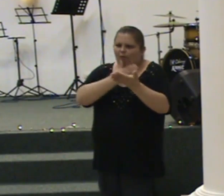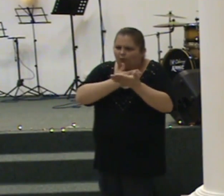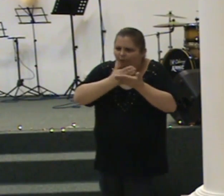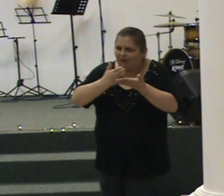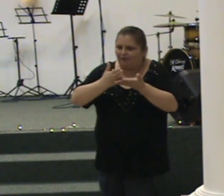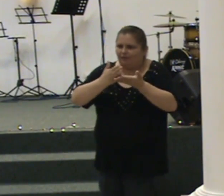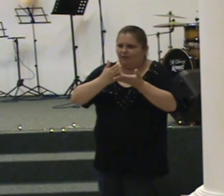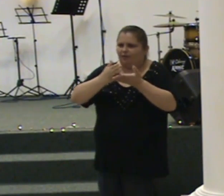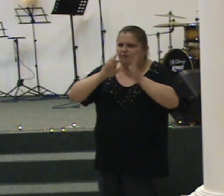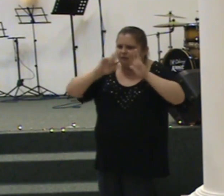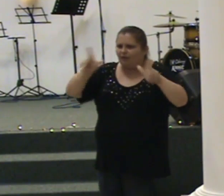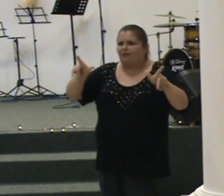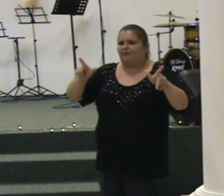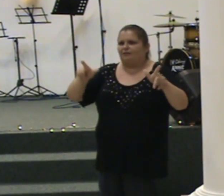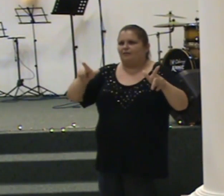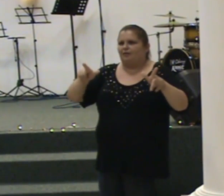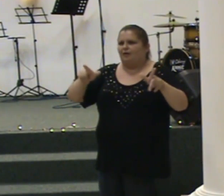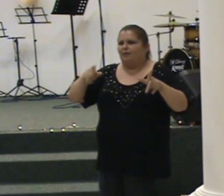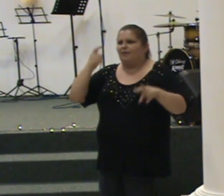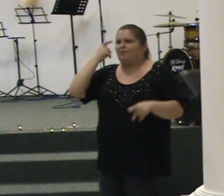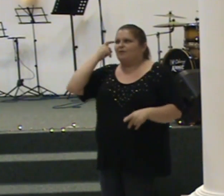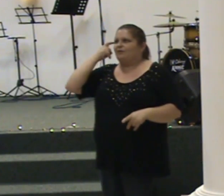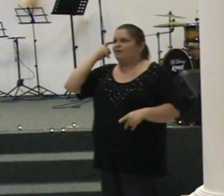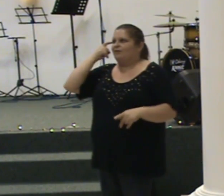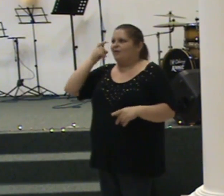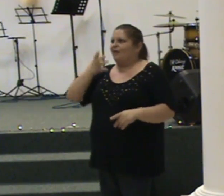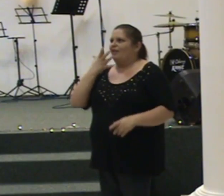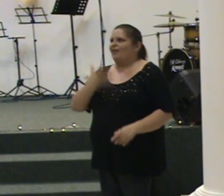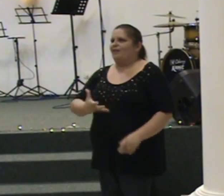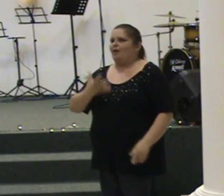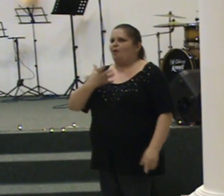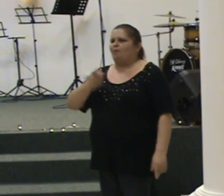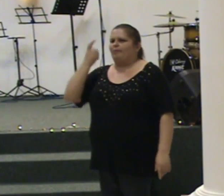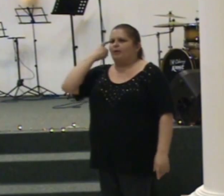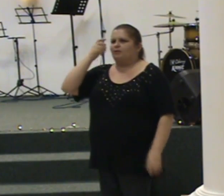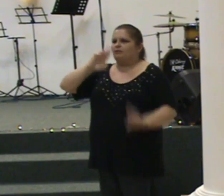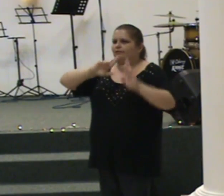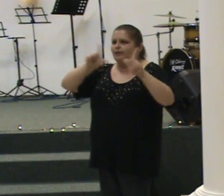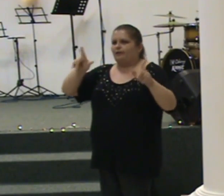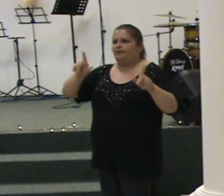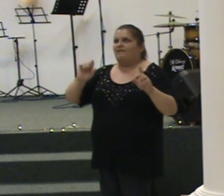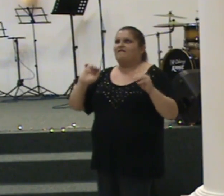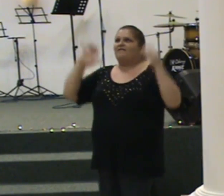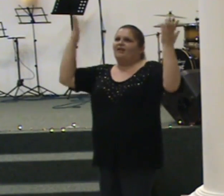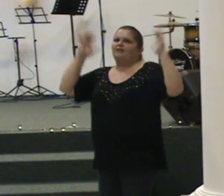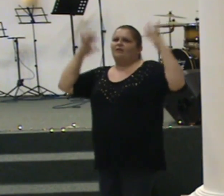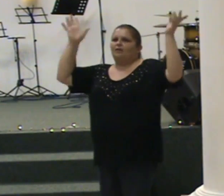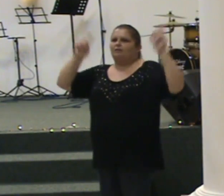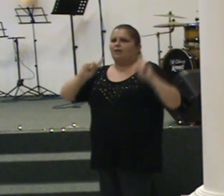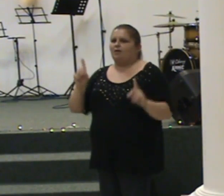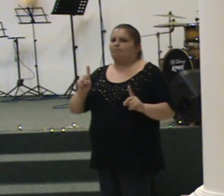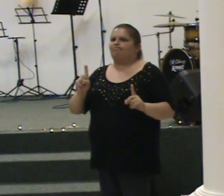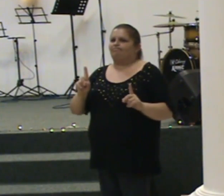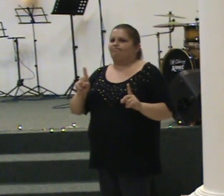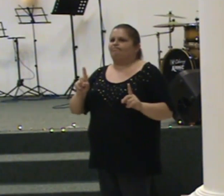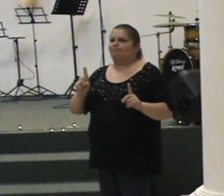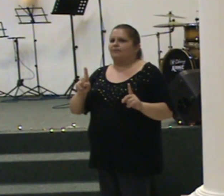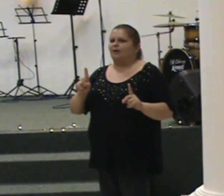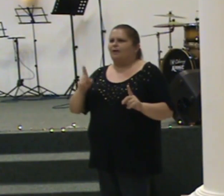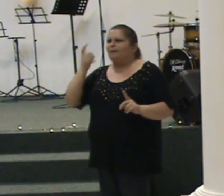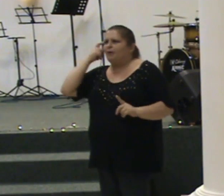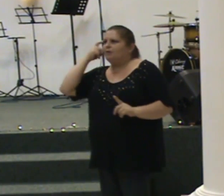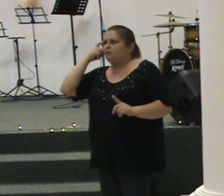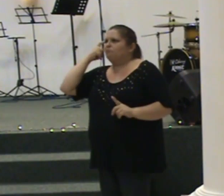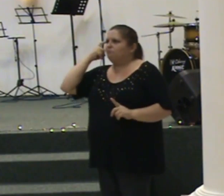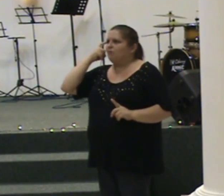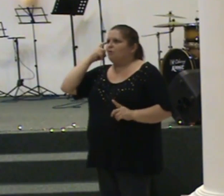de festa, mas de reverência ao Criador que está em nosso meio. Aquele que é Emmanuel, que é Deus